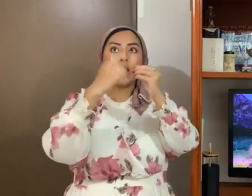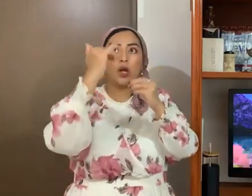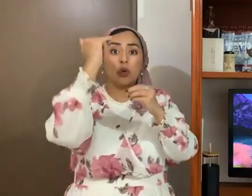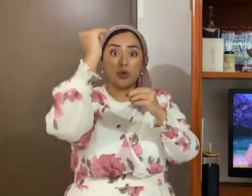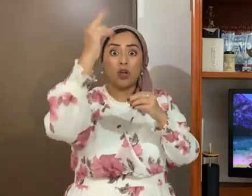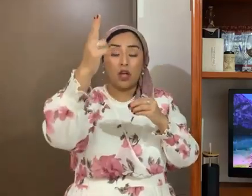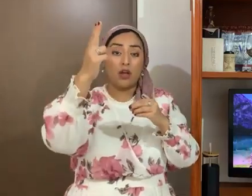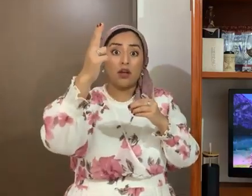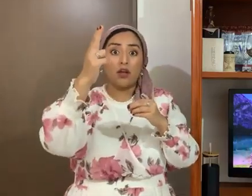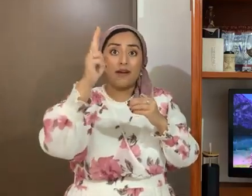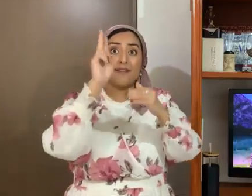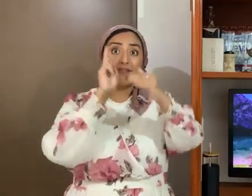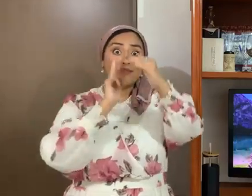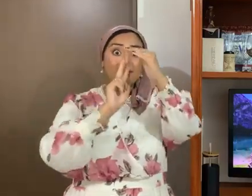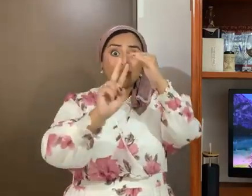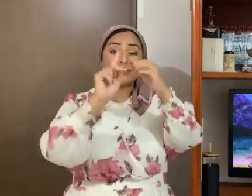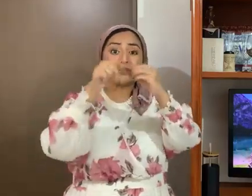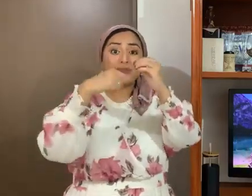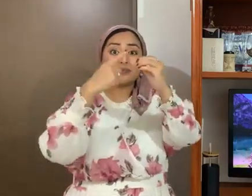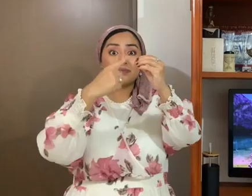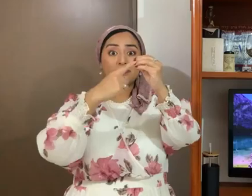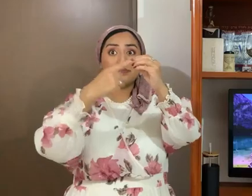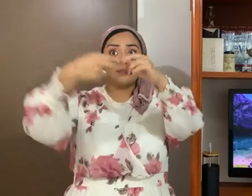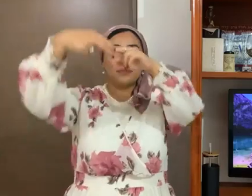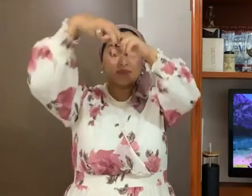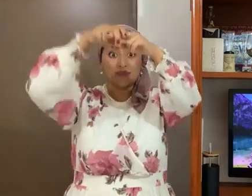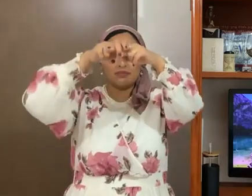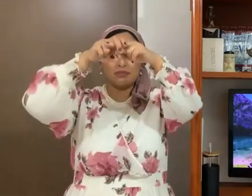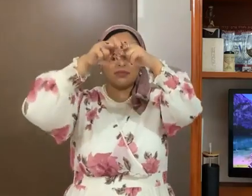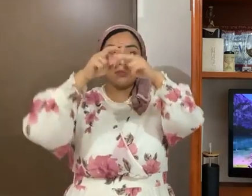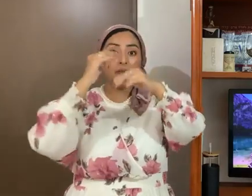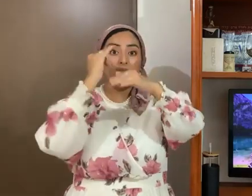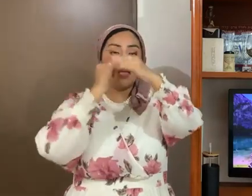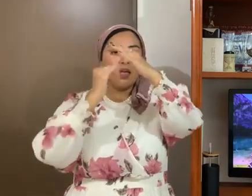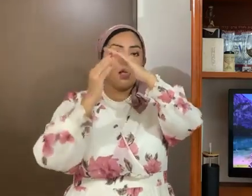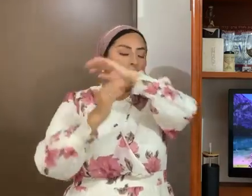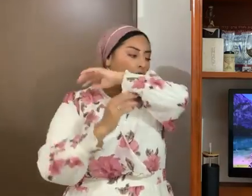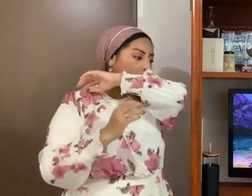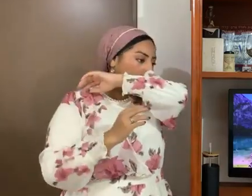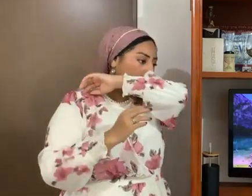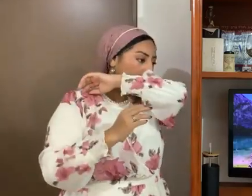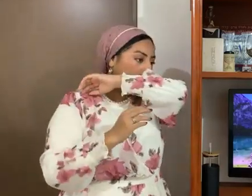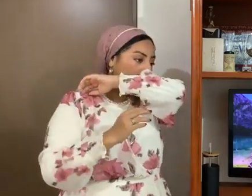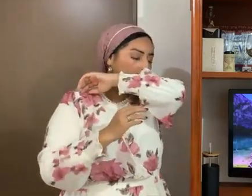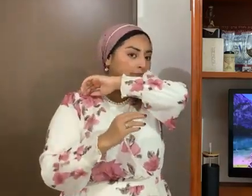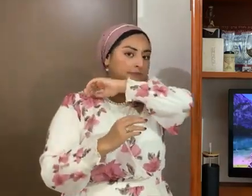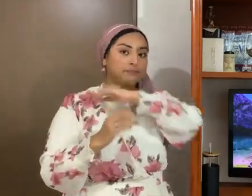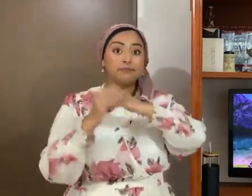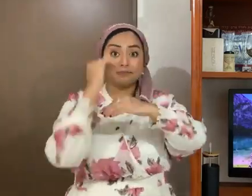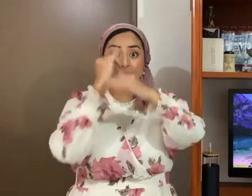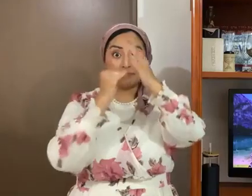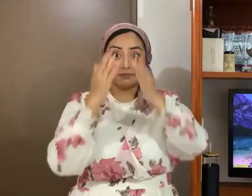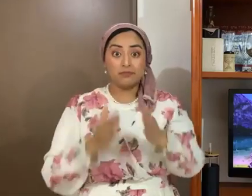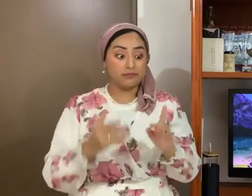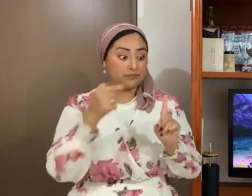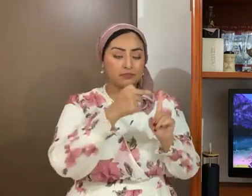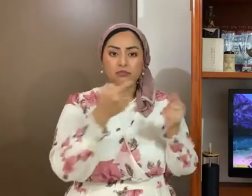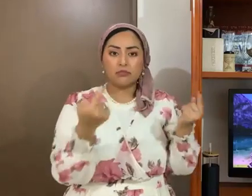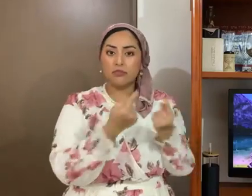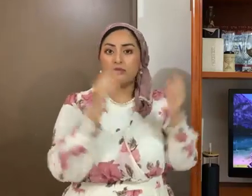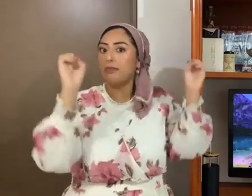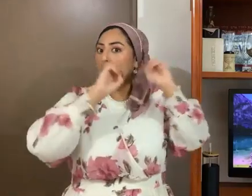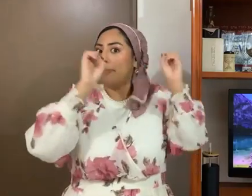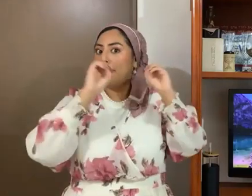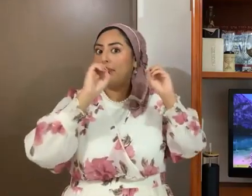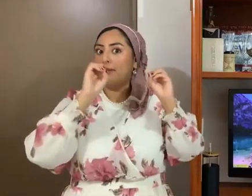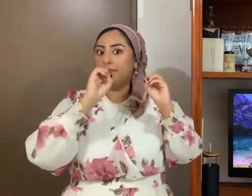visión acerca del trono celestial. Isaías se pone al nivel del pueblo. Aunque él no había practicado la idolatría y